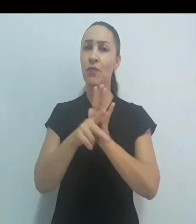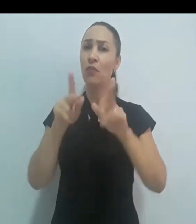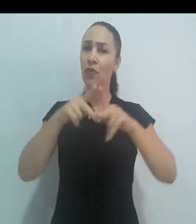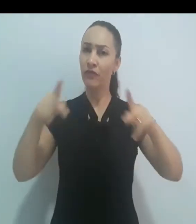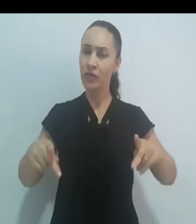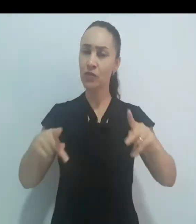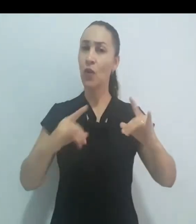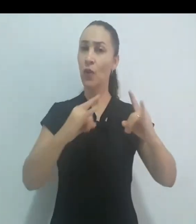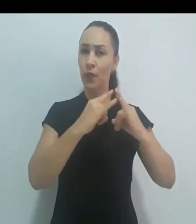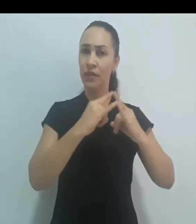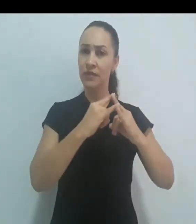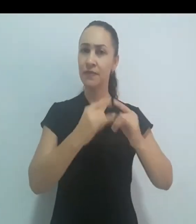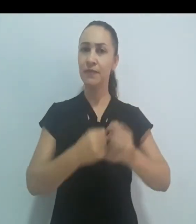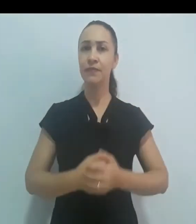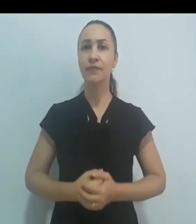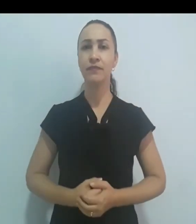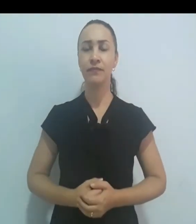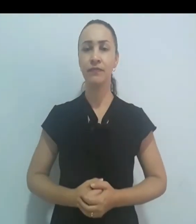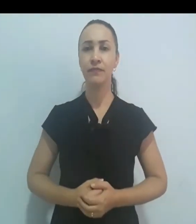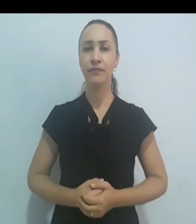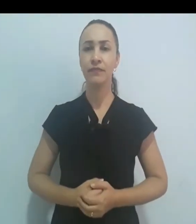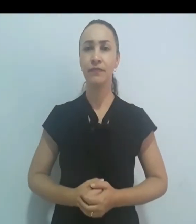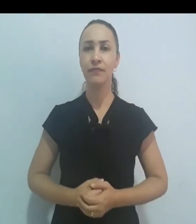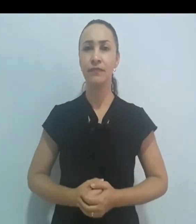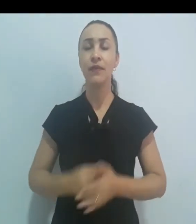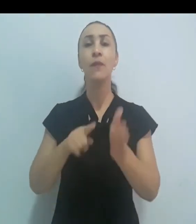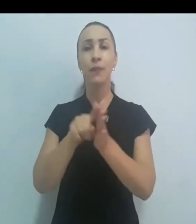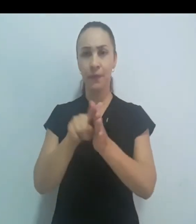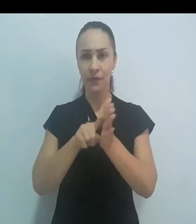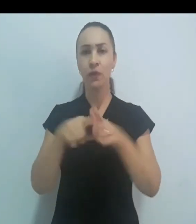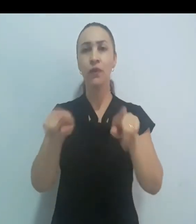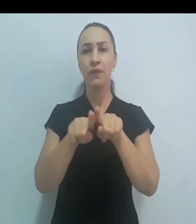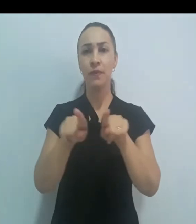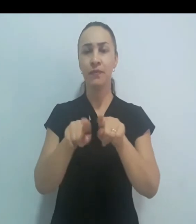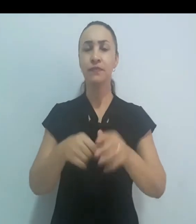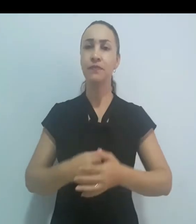Nacional do Surdo, o INES, e pesquisador.